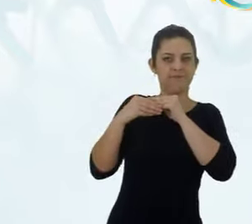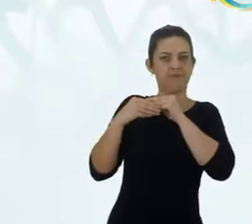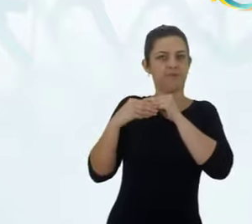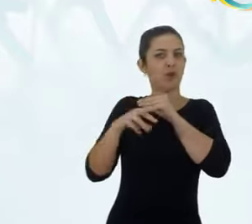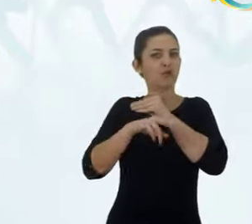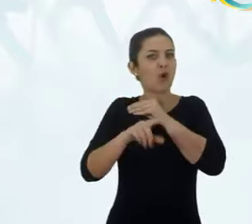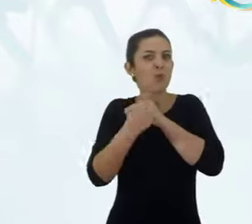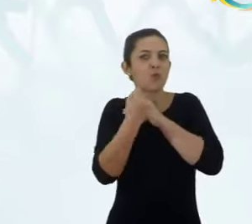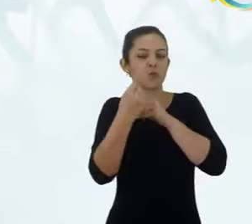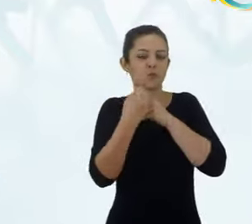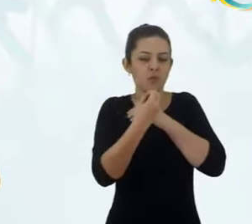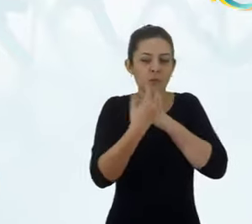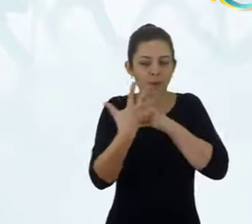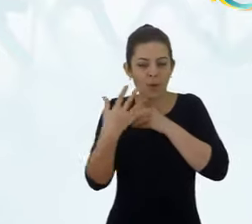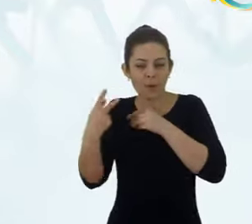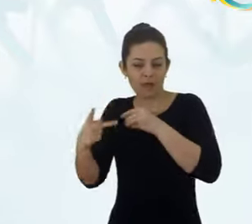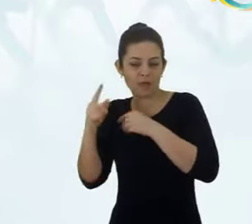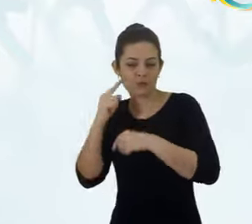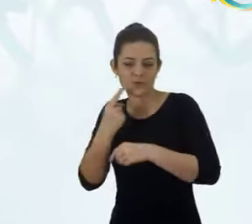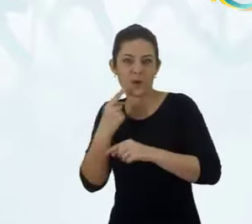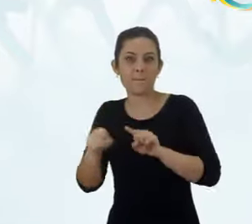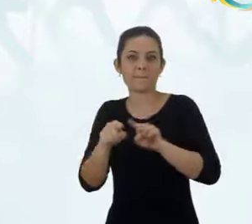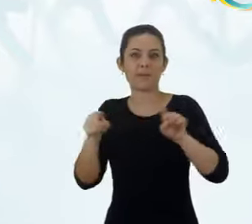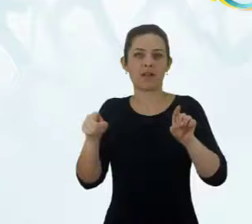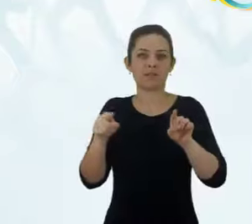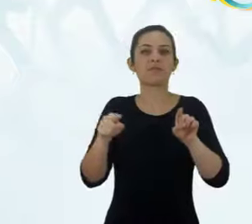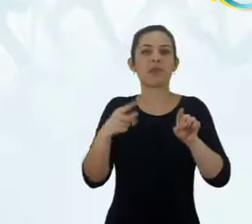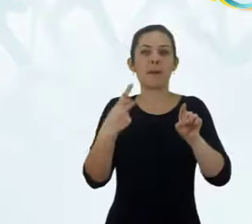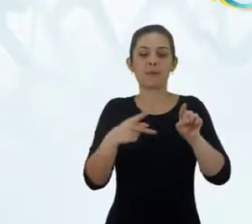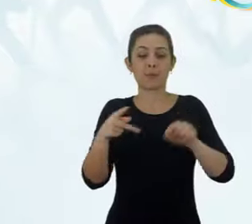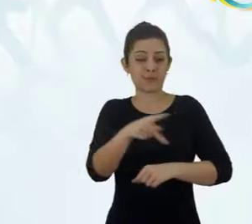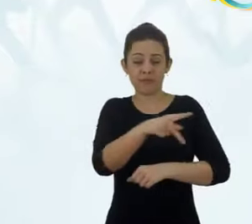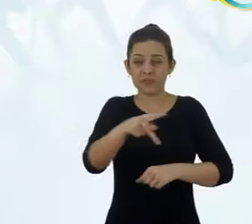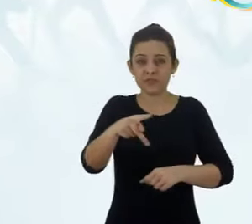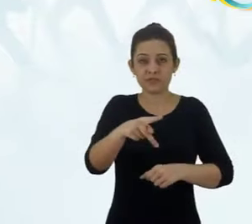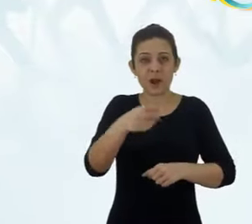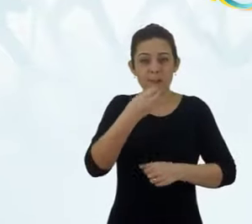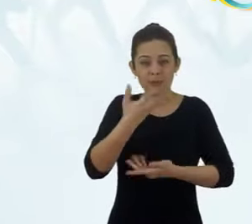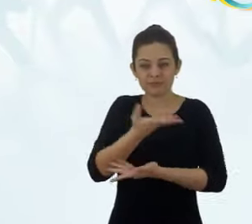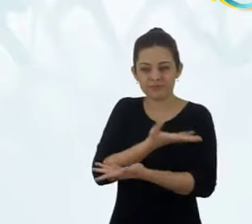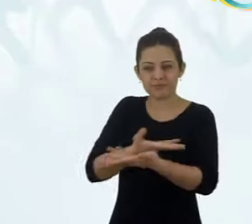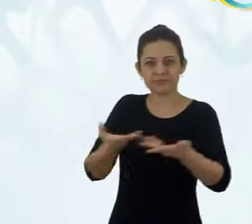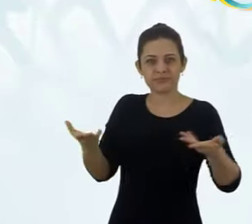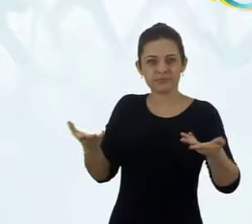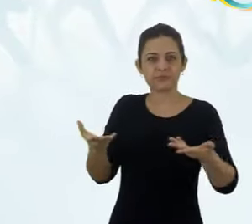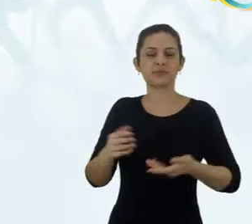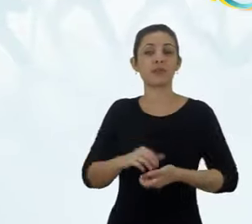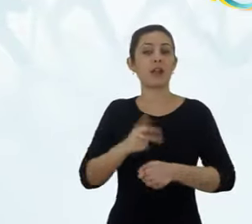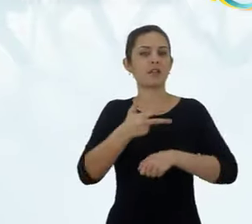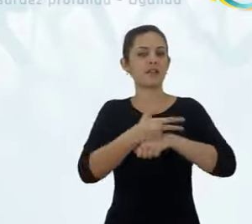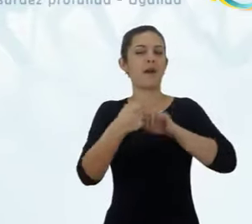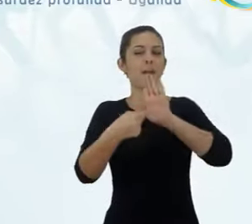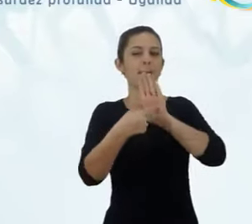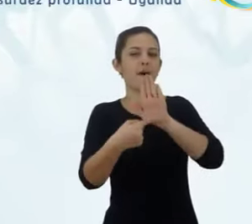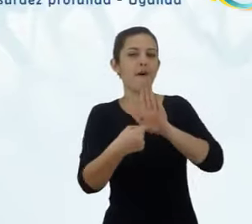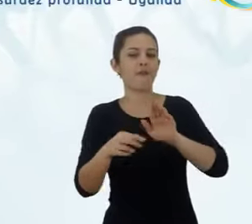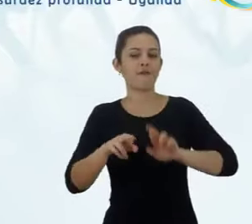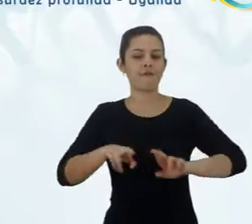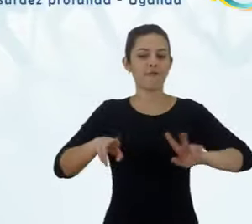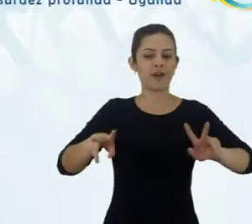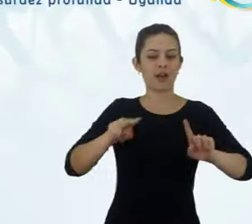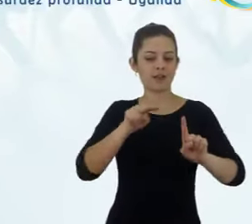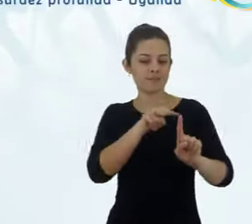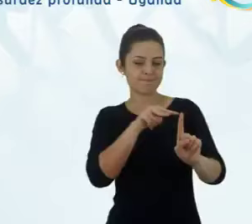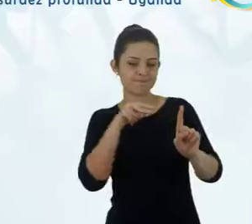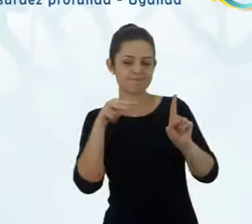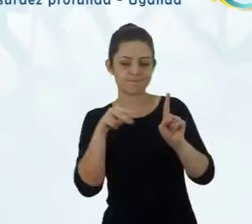atrás, não só um benefício para o surdo aprender a Libras, como um benefício para o próprio professor também. Então, nesse vídeo mostra muito a diferença